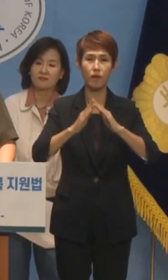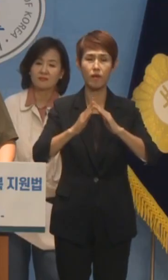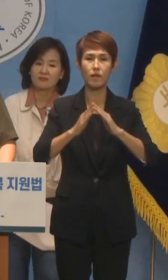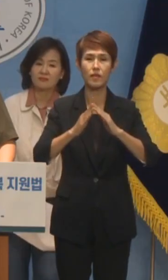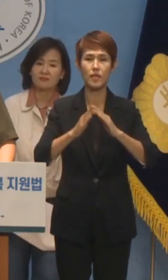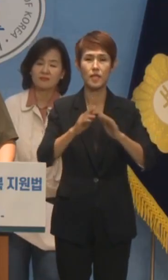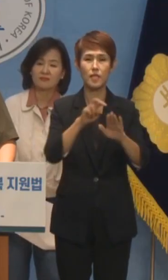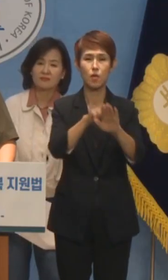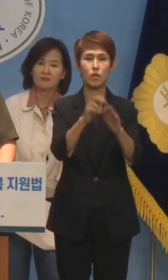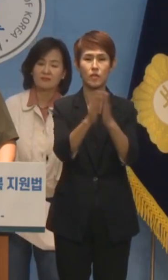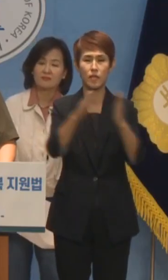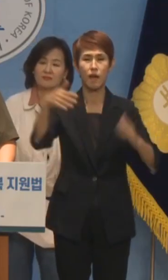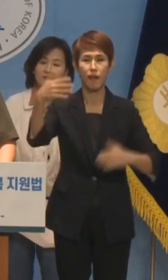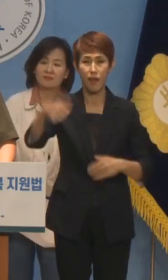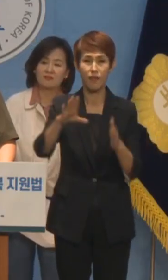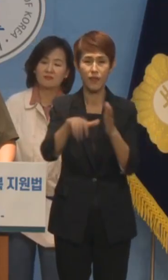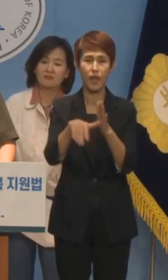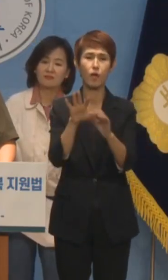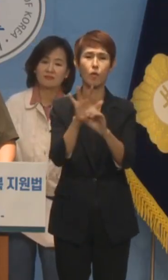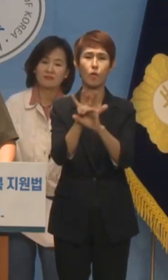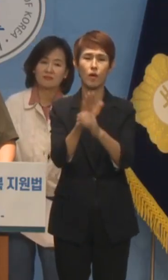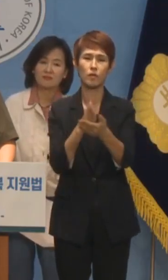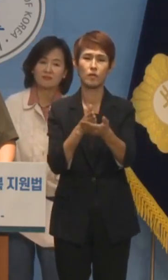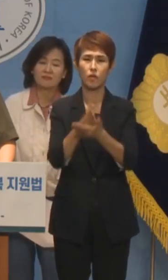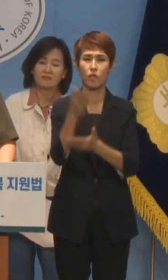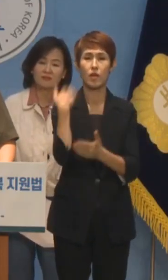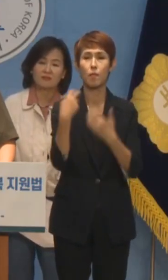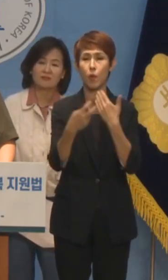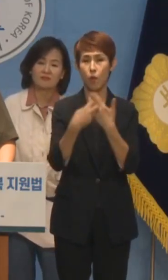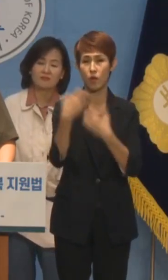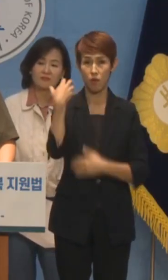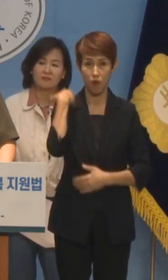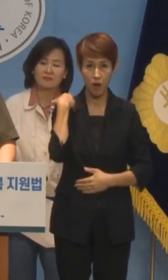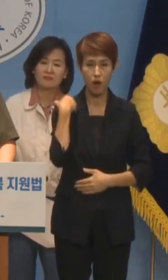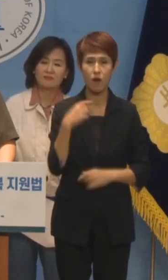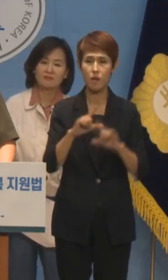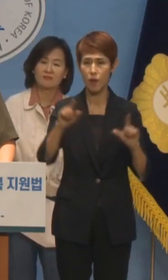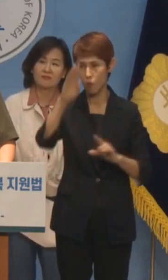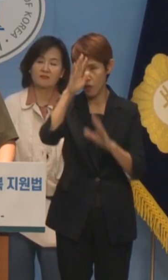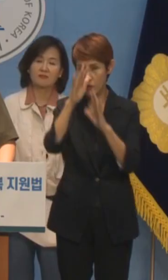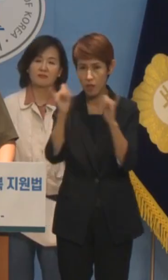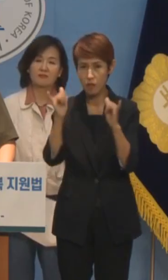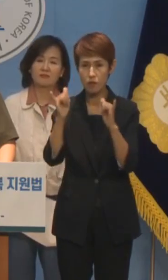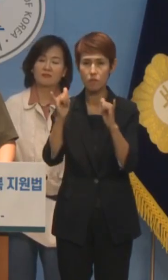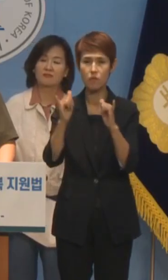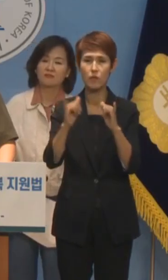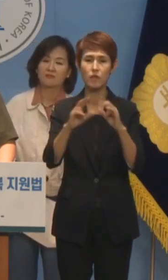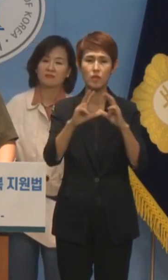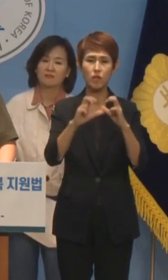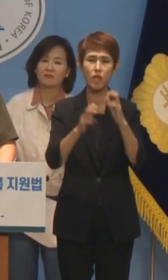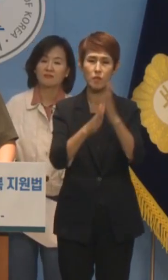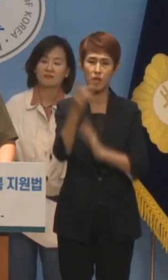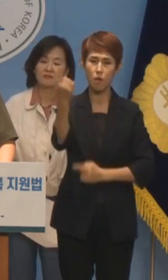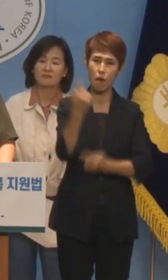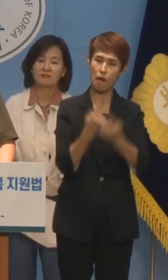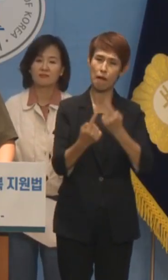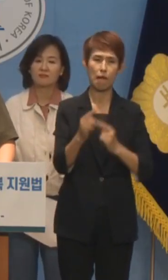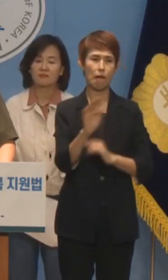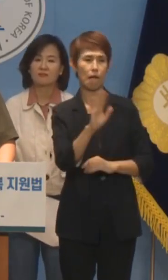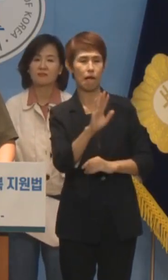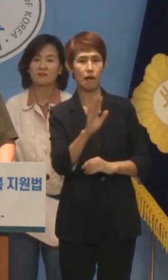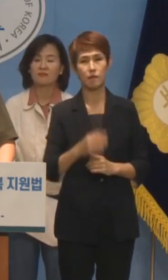못한 상황에서 코로나19 전담병원 역할은 일반 환자들의 성남시 의료원 내원을 꺼리게 만드는 요인이